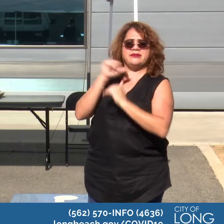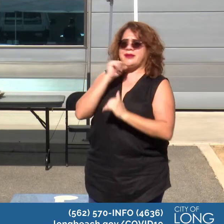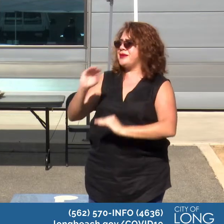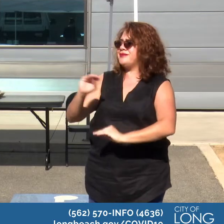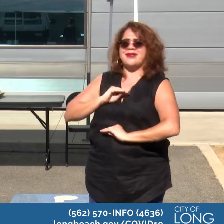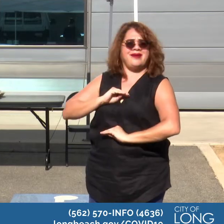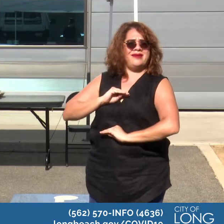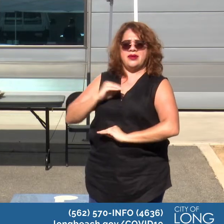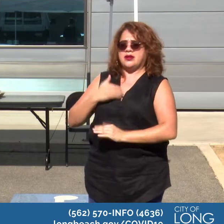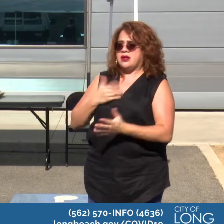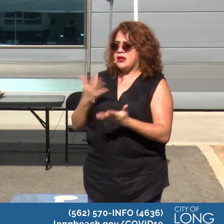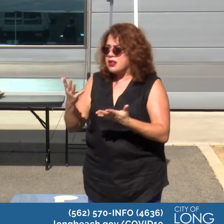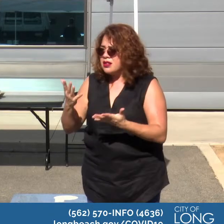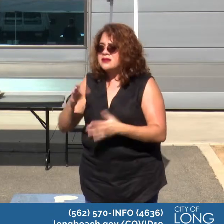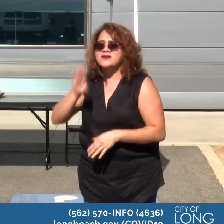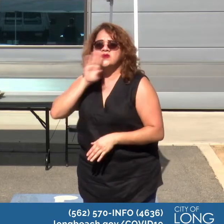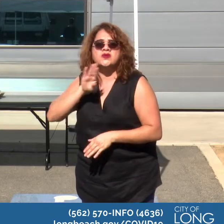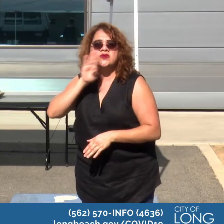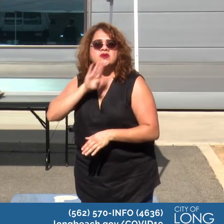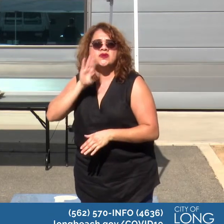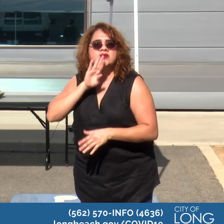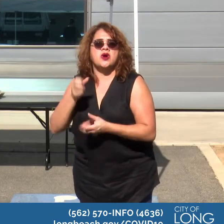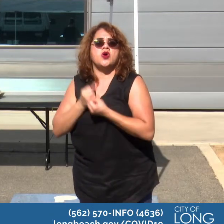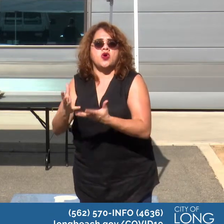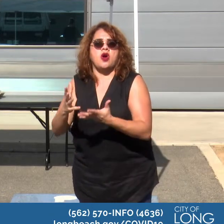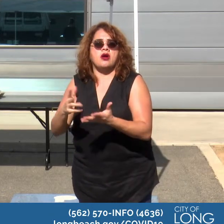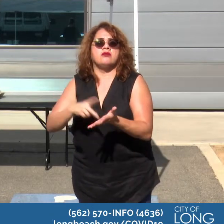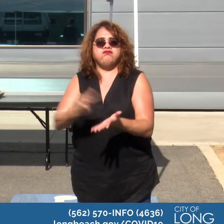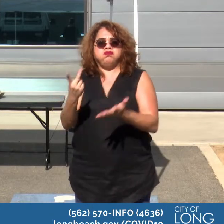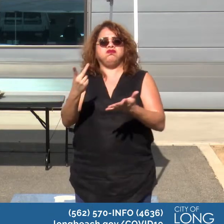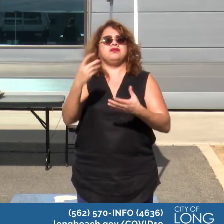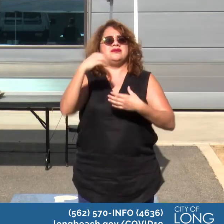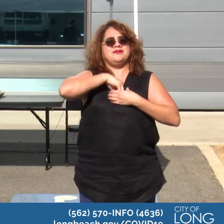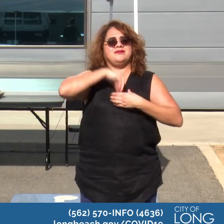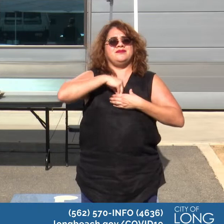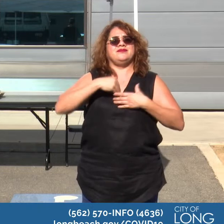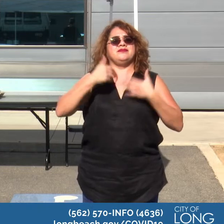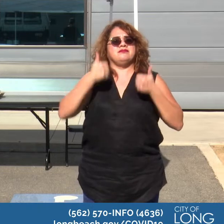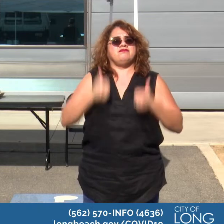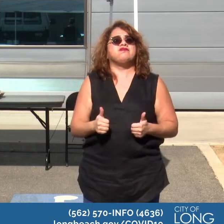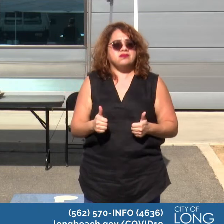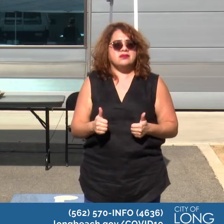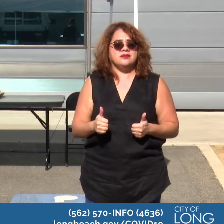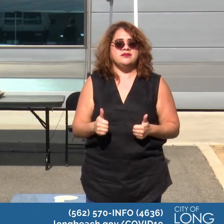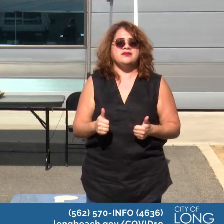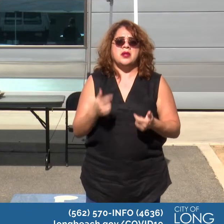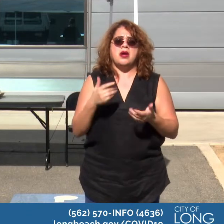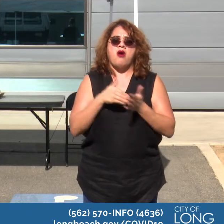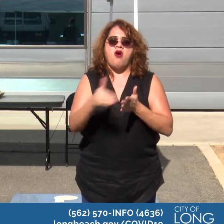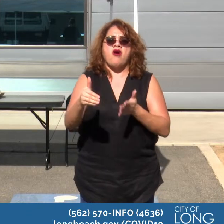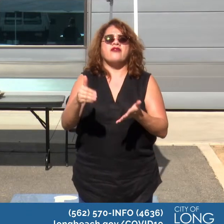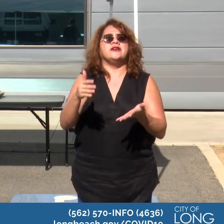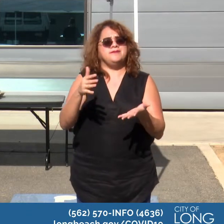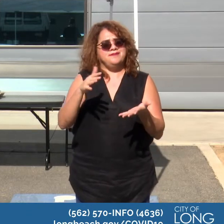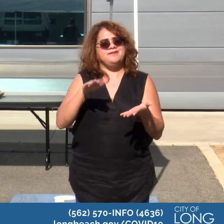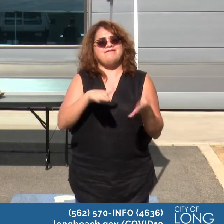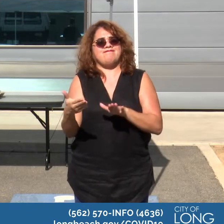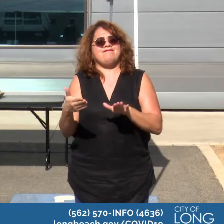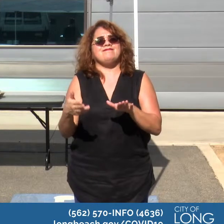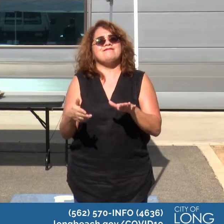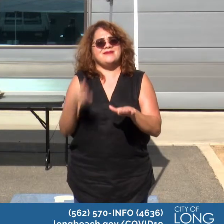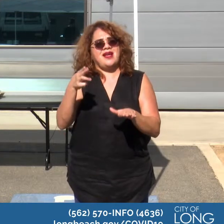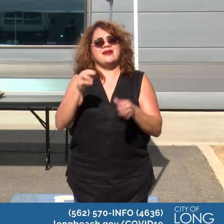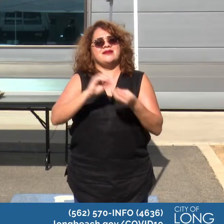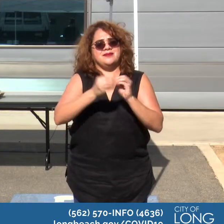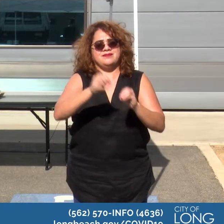pueden llevar a hospitalizaciones y muerte más frecuentemente. Vacunar a nuestros educadores y